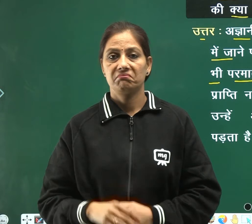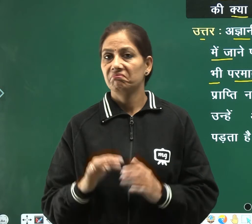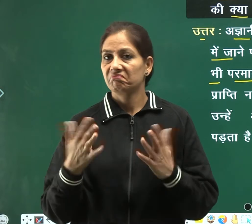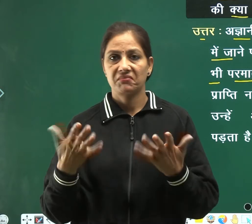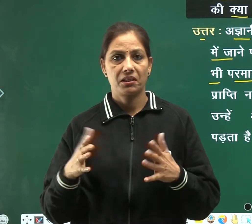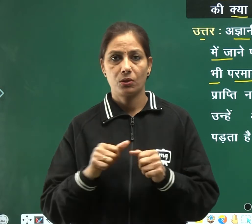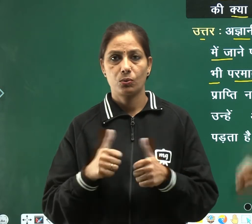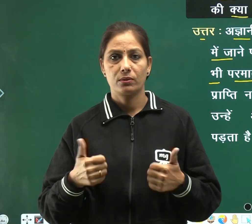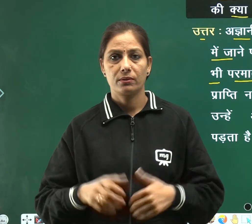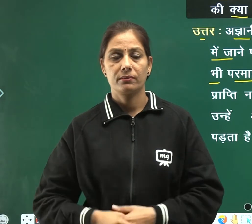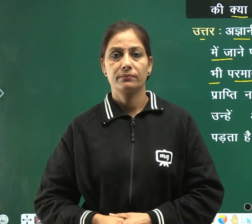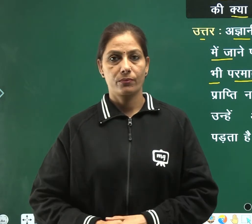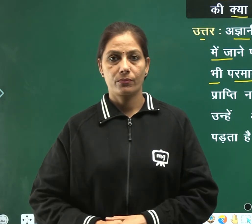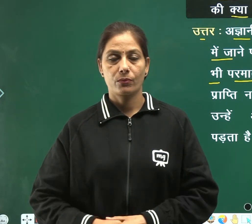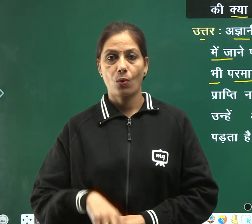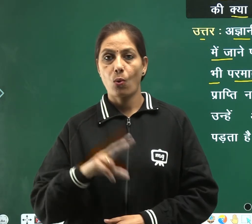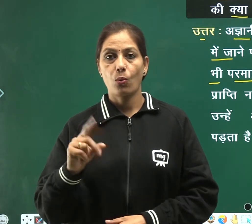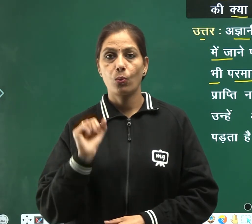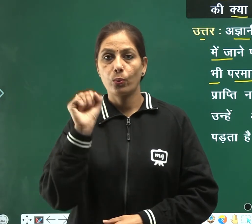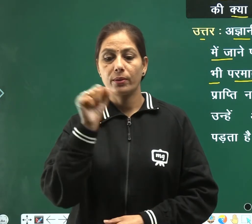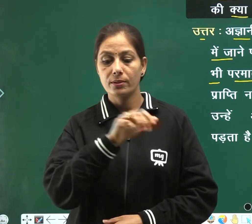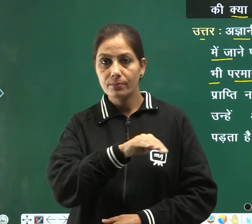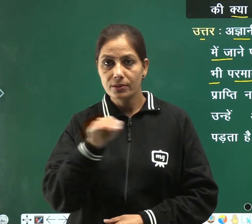नहीं होती और उन्हें